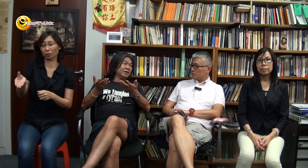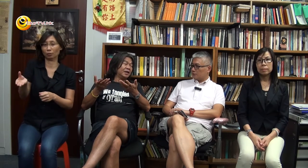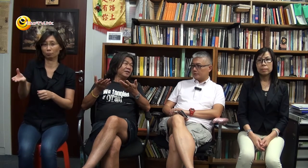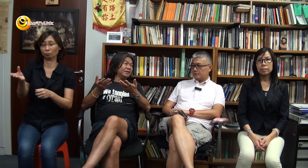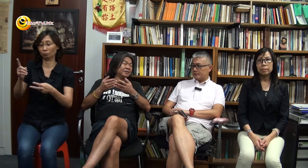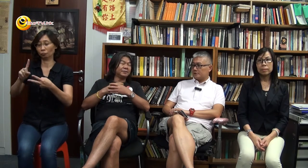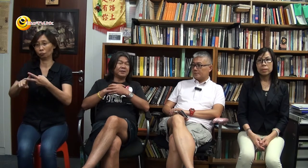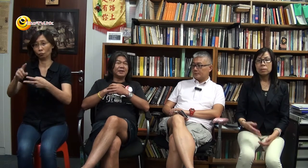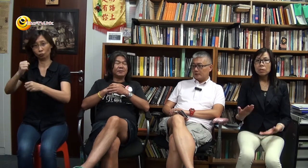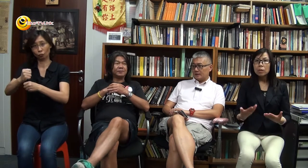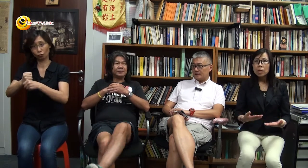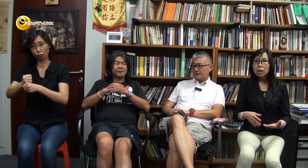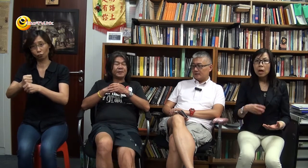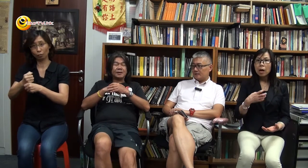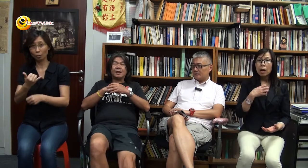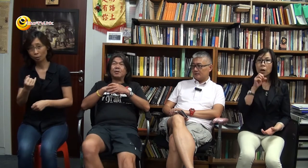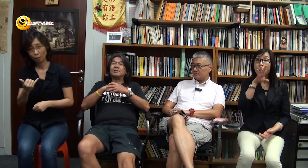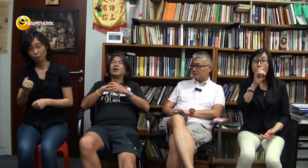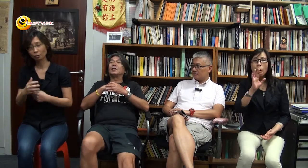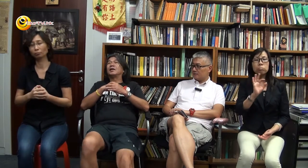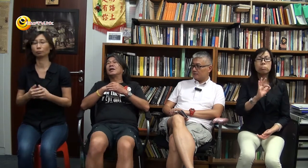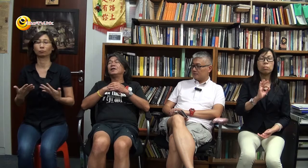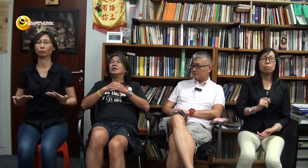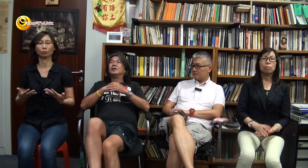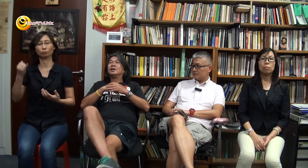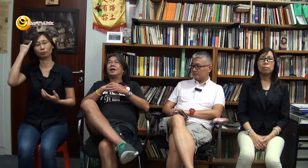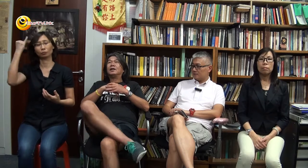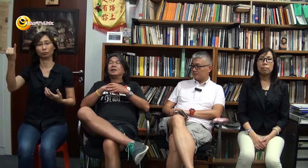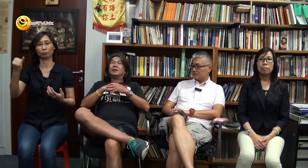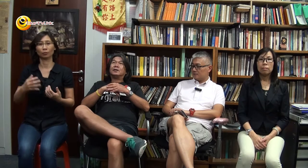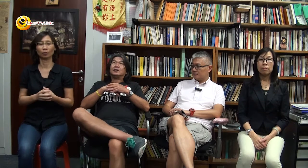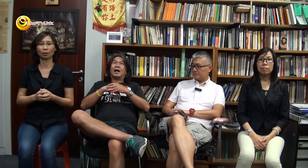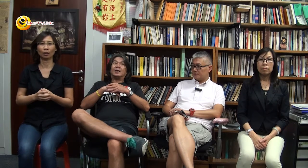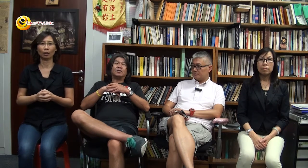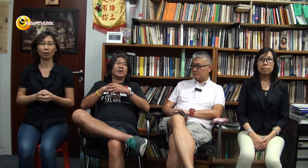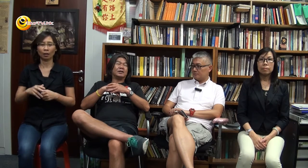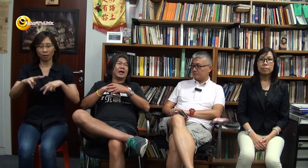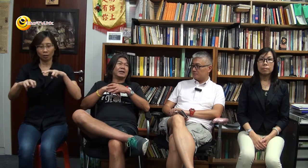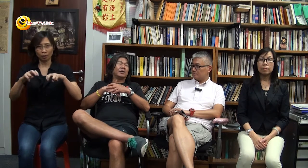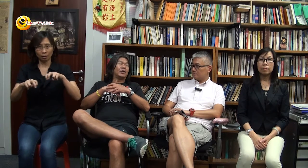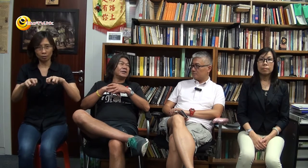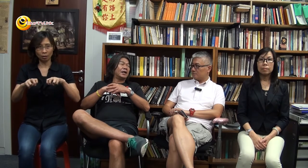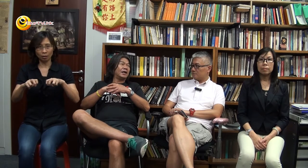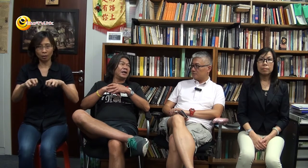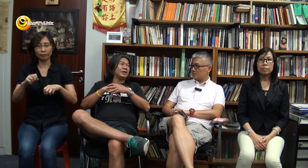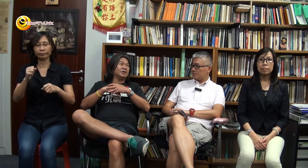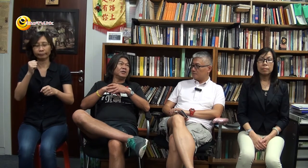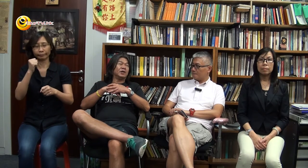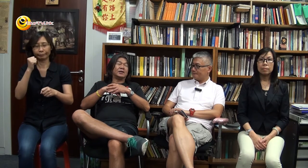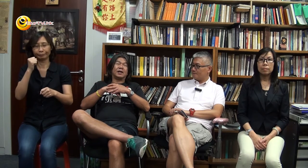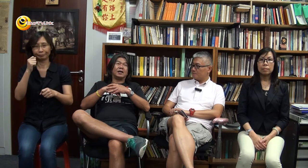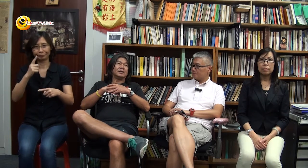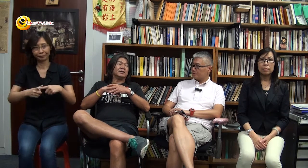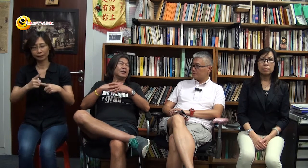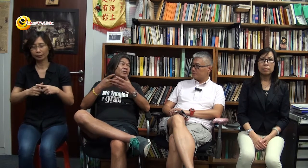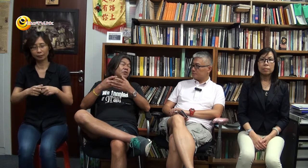唔知。 水喉匠而家都唔敢講啦。 係咪咁？而家個問題就係、是、嗱。查就查，而家就好難查啦，要